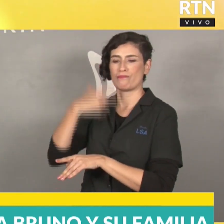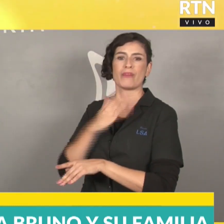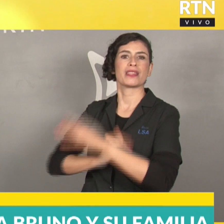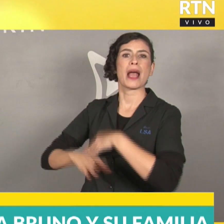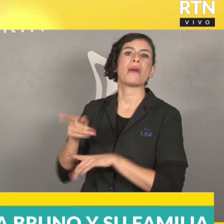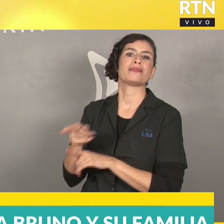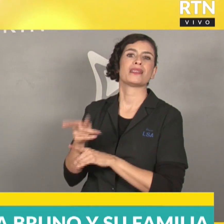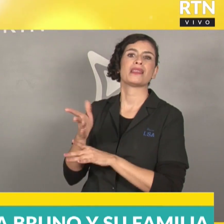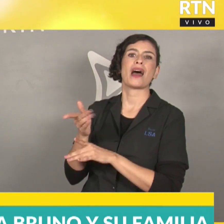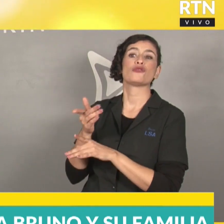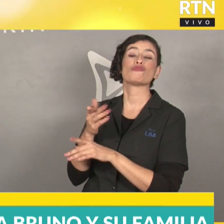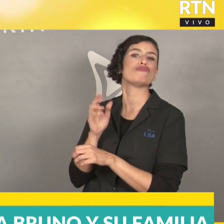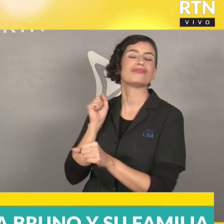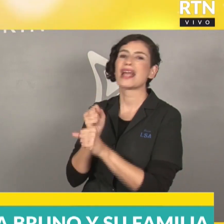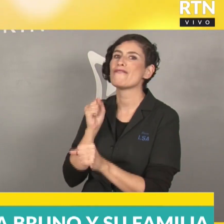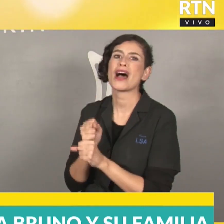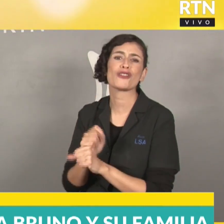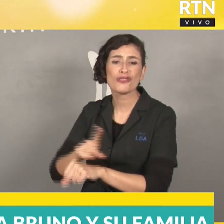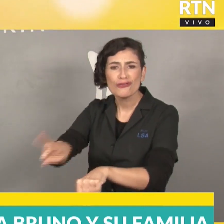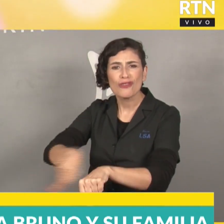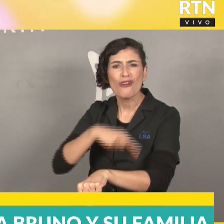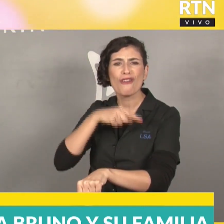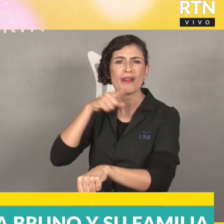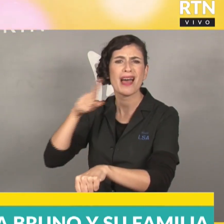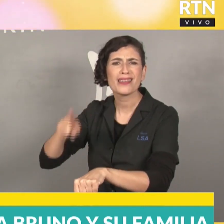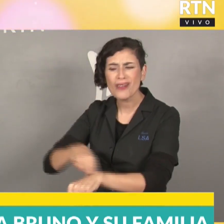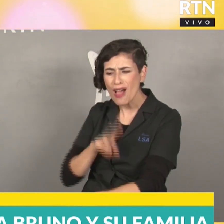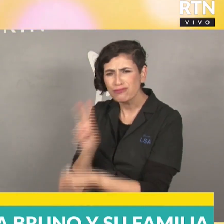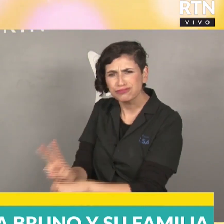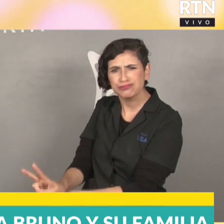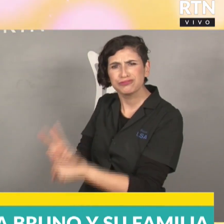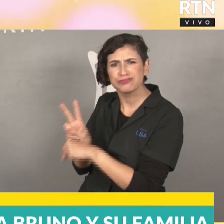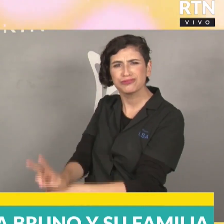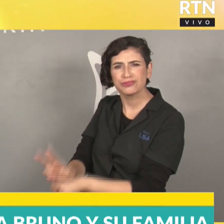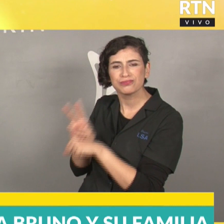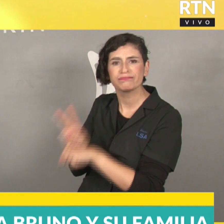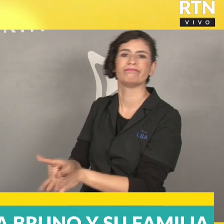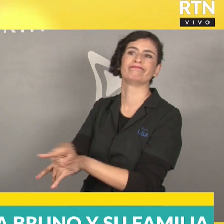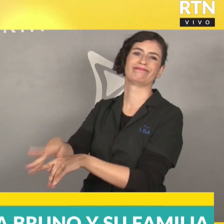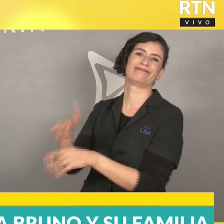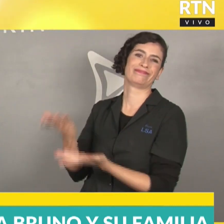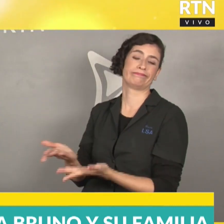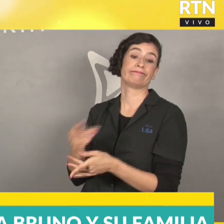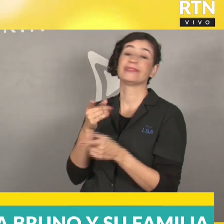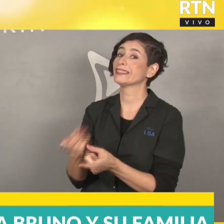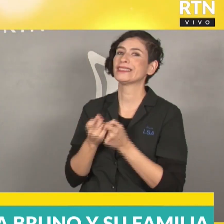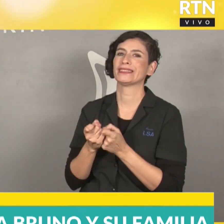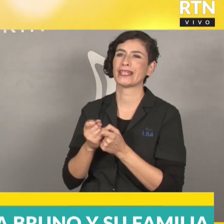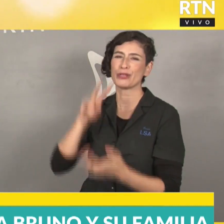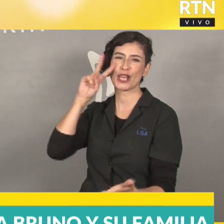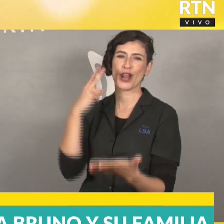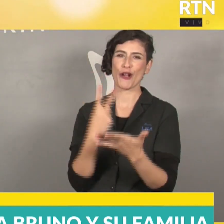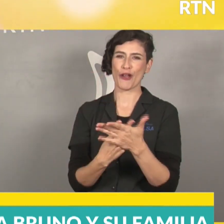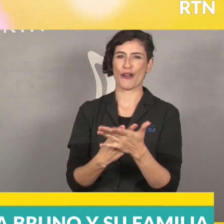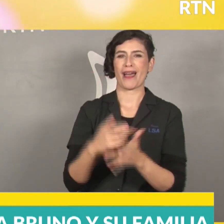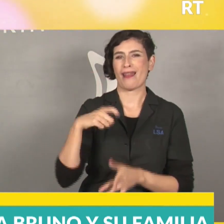Son horas en las que uno de dedicación. Está trabajando en el cuidado de esa persona. Entonces debería estar reconocido con